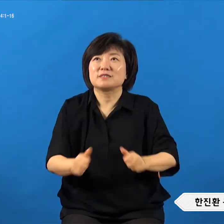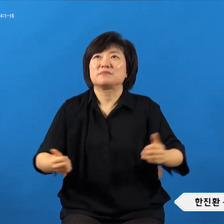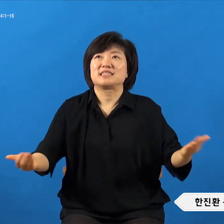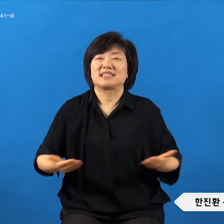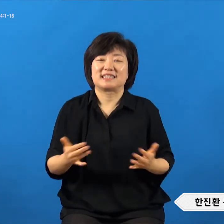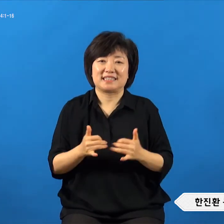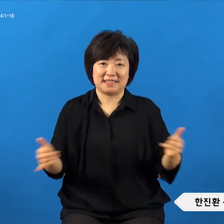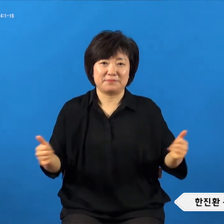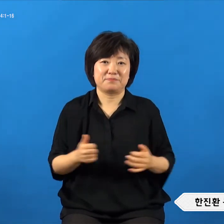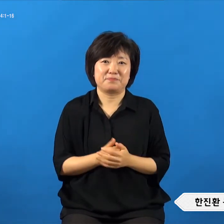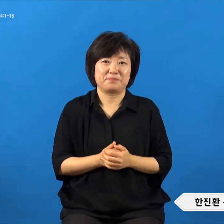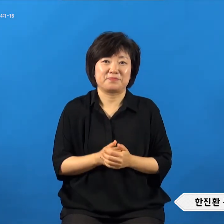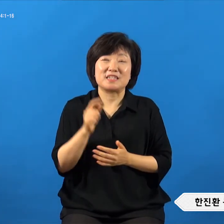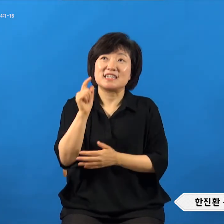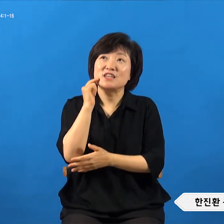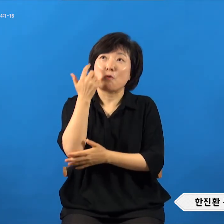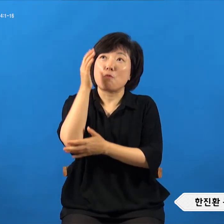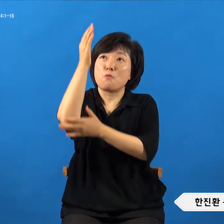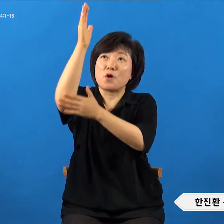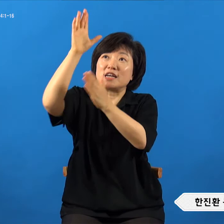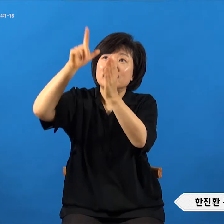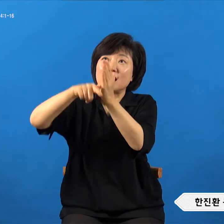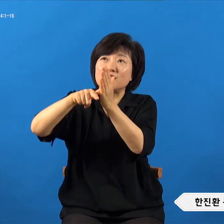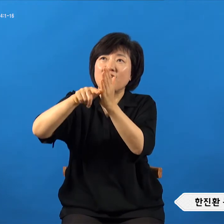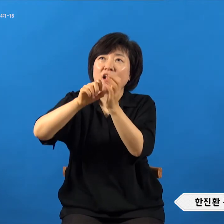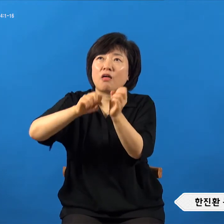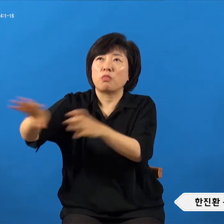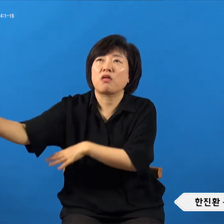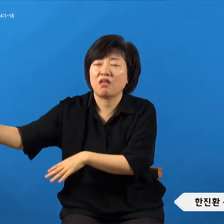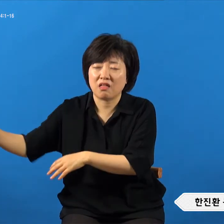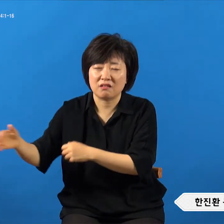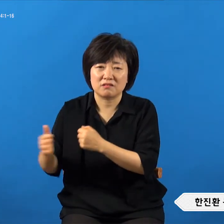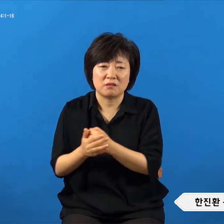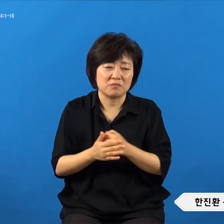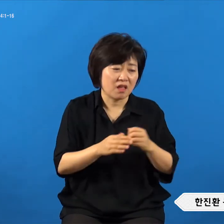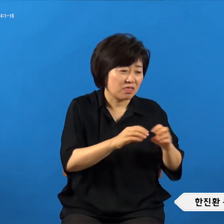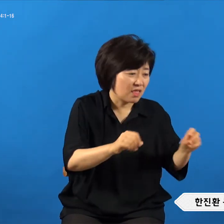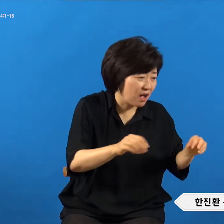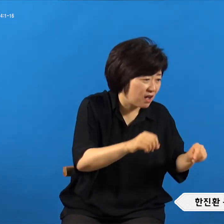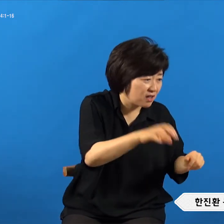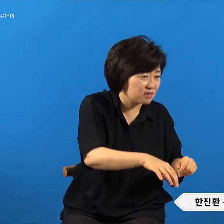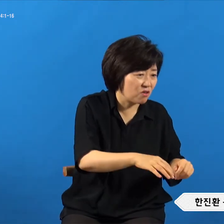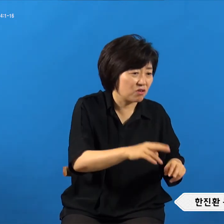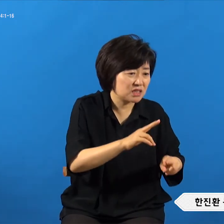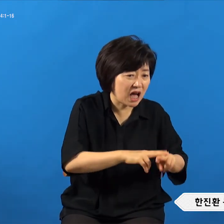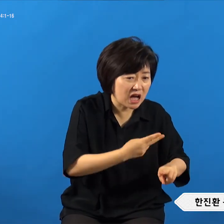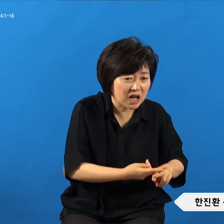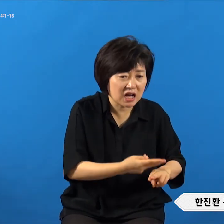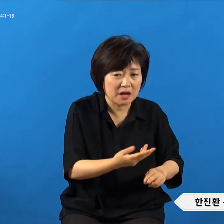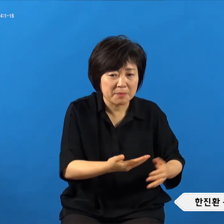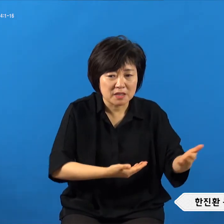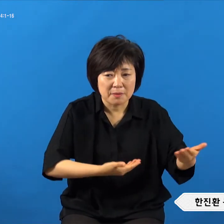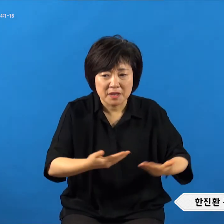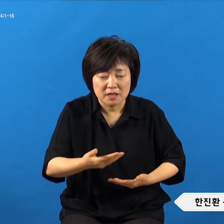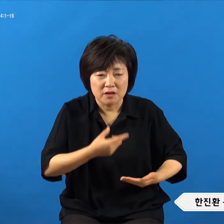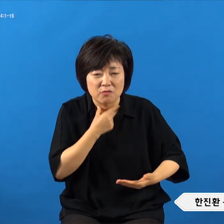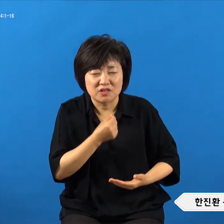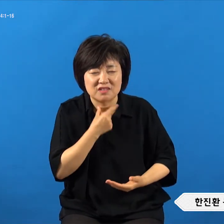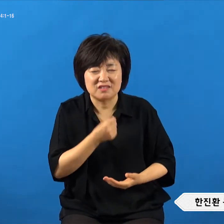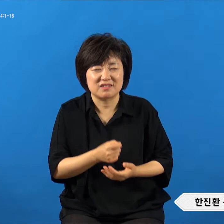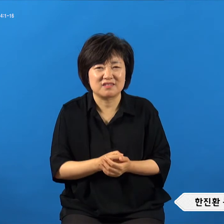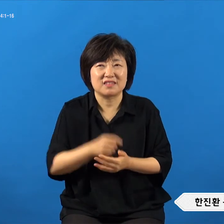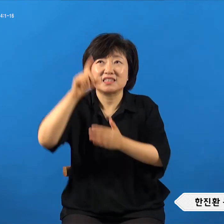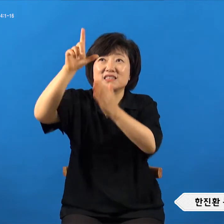일하는 사람입니다. 그 영광의 순간을 놓쳐버리니까 자꾸 땅에서 상 받는 것에 집착하게 됩니다.